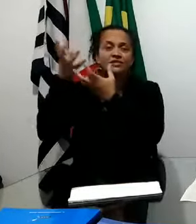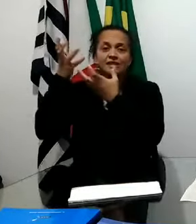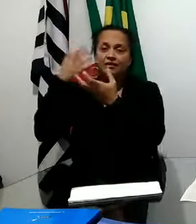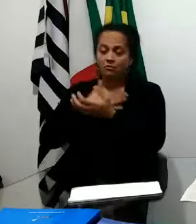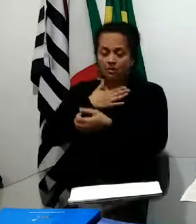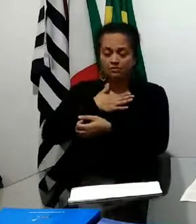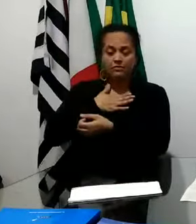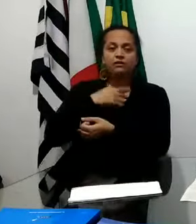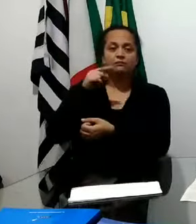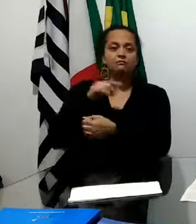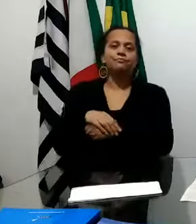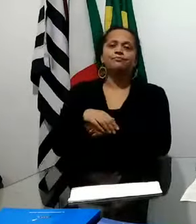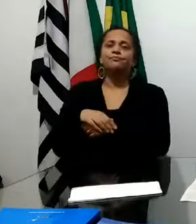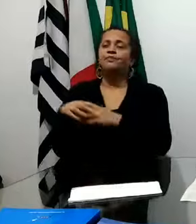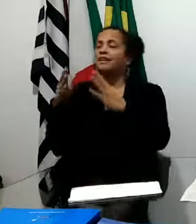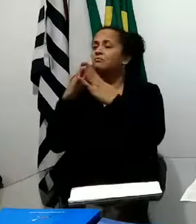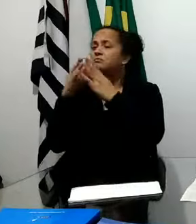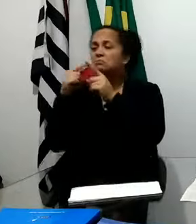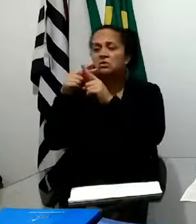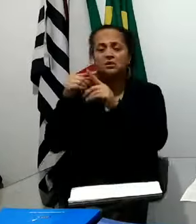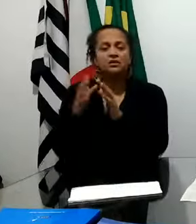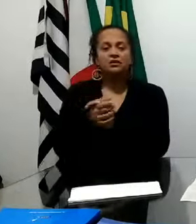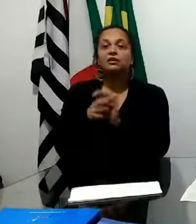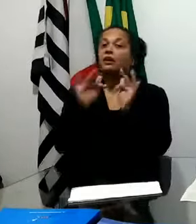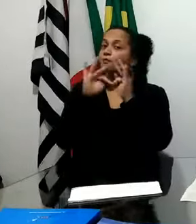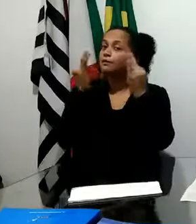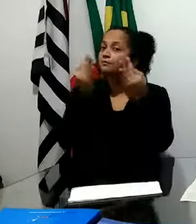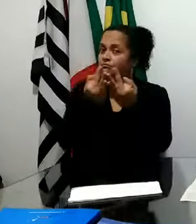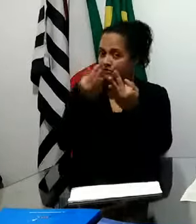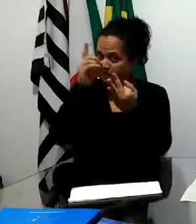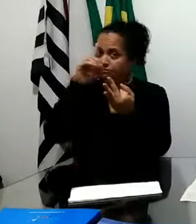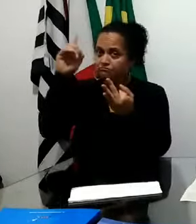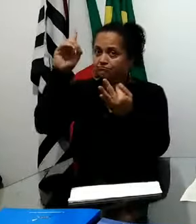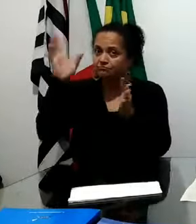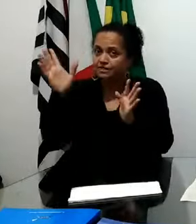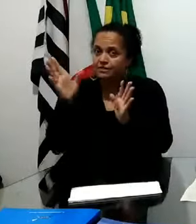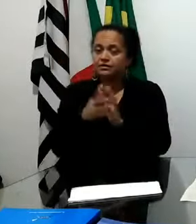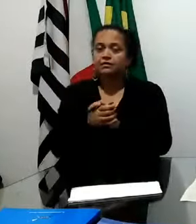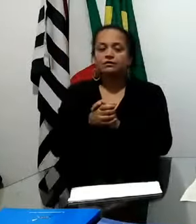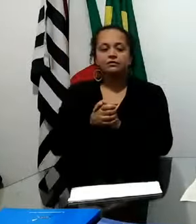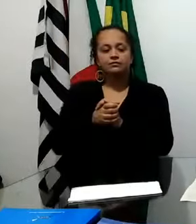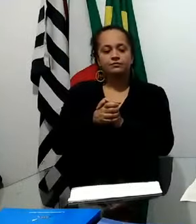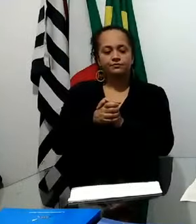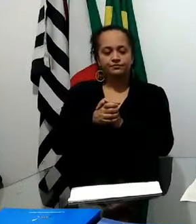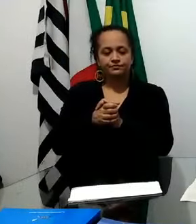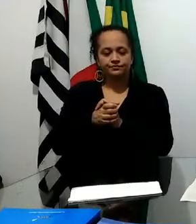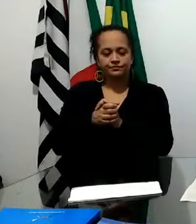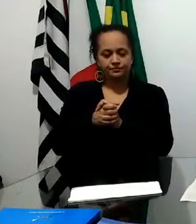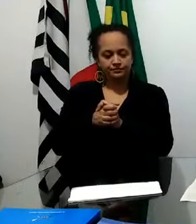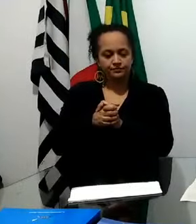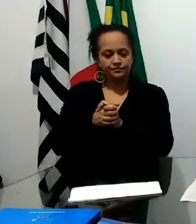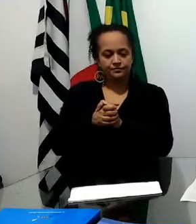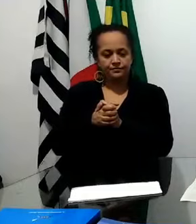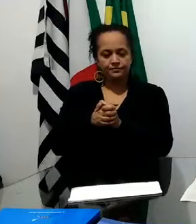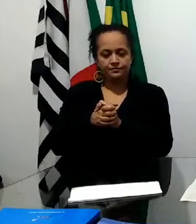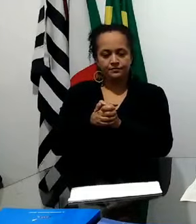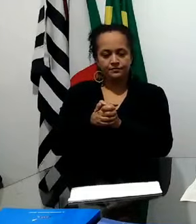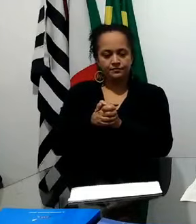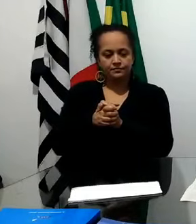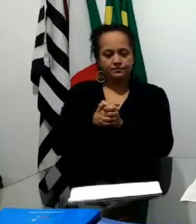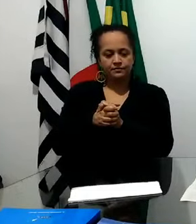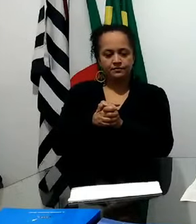respeito à igreja, a cristãos, a família de Deus, o corpo de Cristo. Amém? Então, mais uma vez,